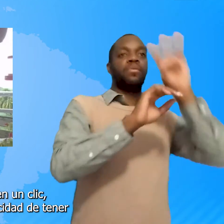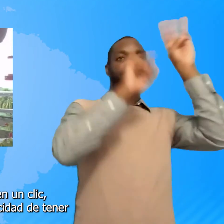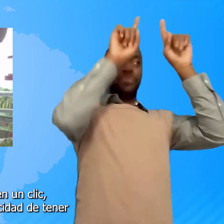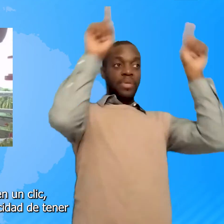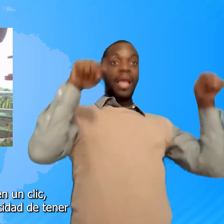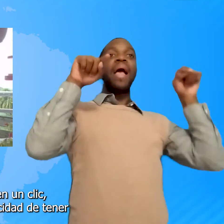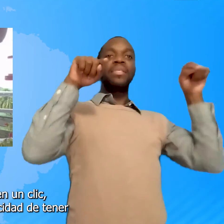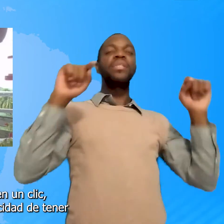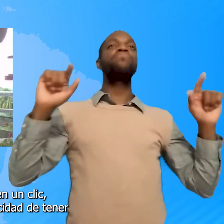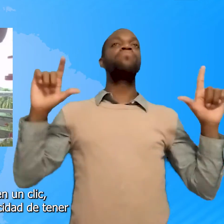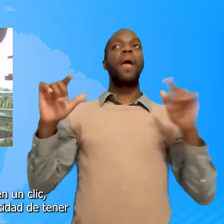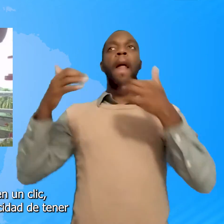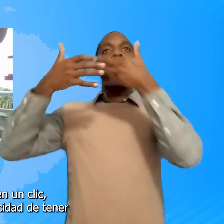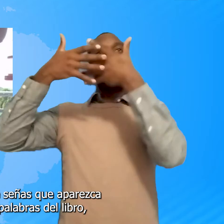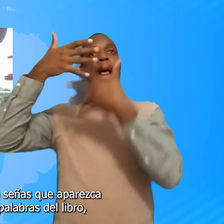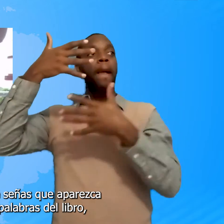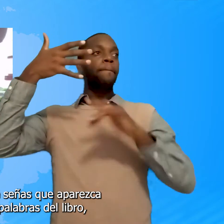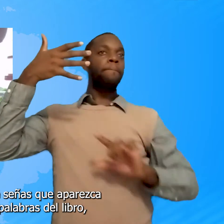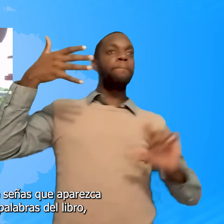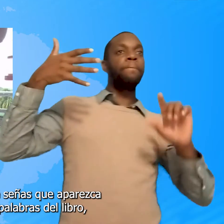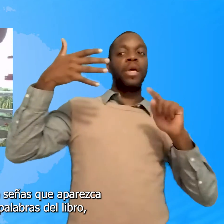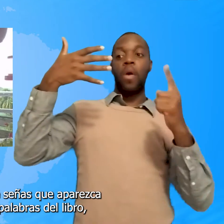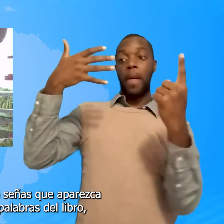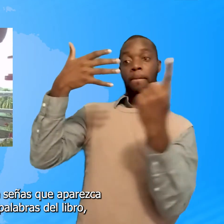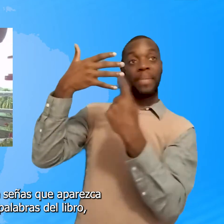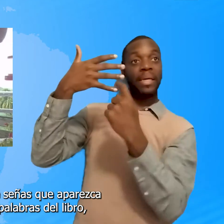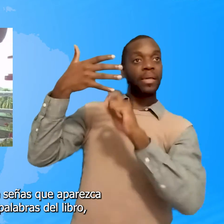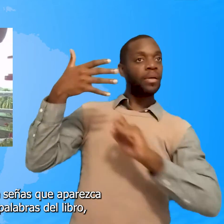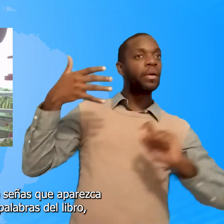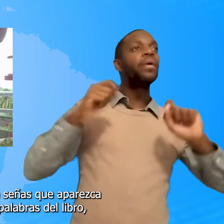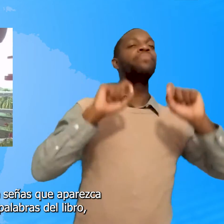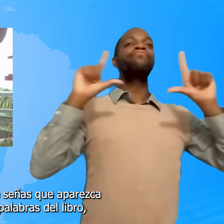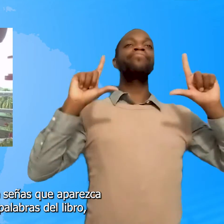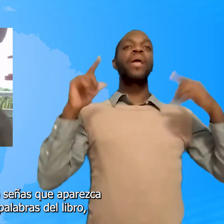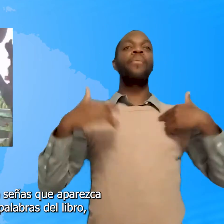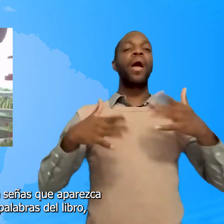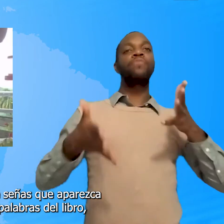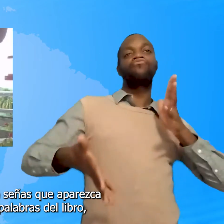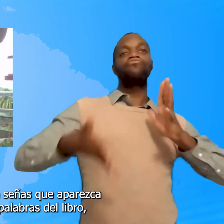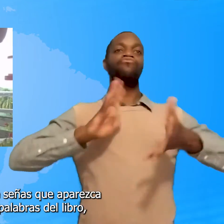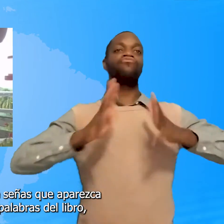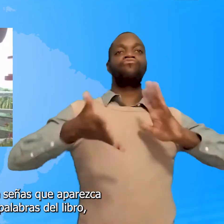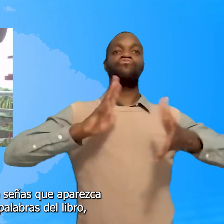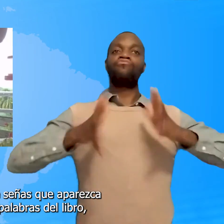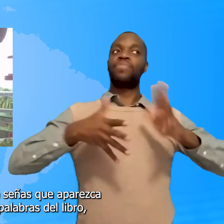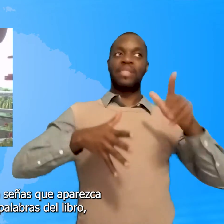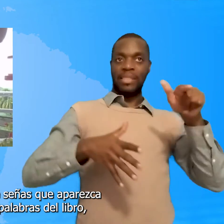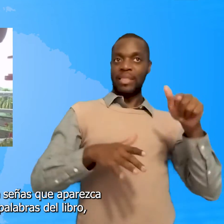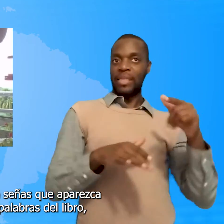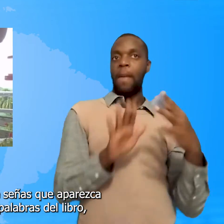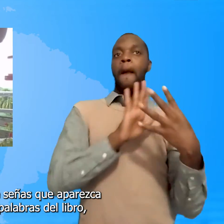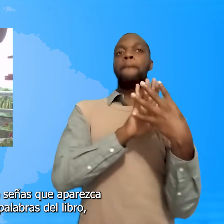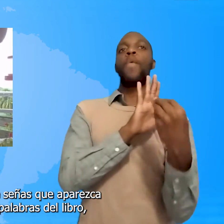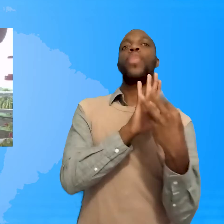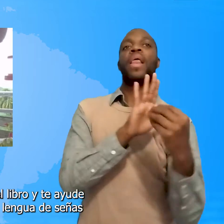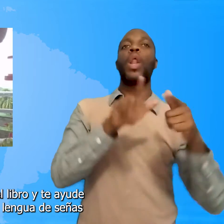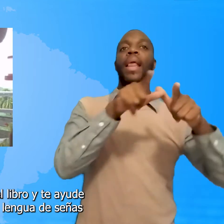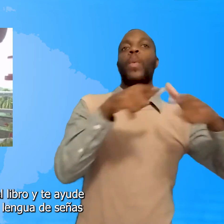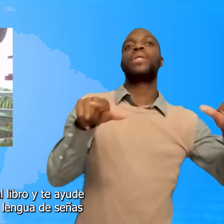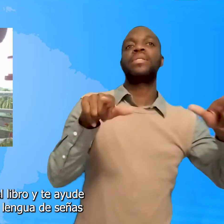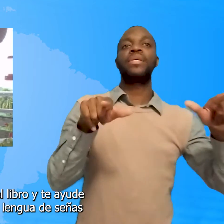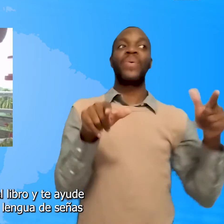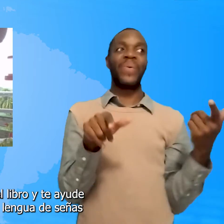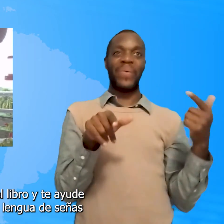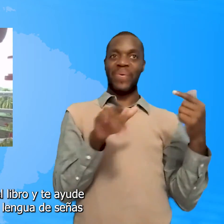tener la capacidad de tener a alguien en lengua de señas que aparezca y te explique las palabras del libro,